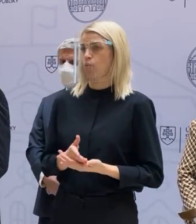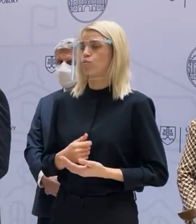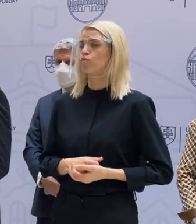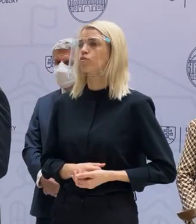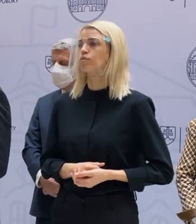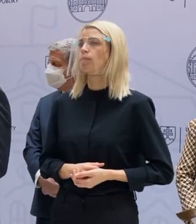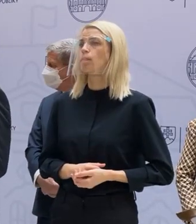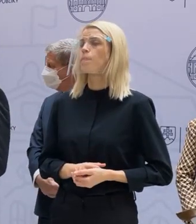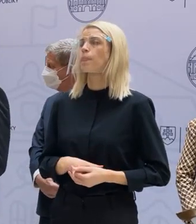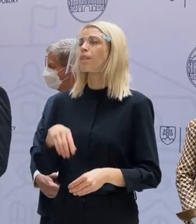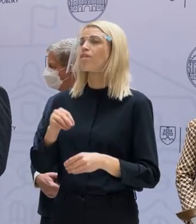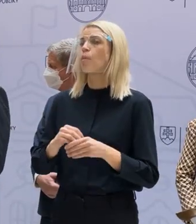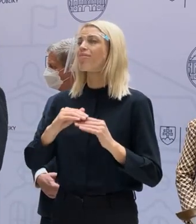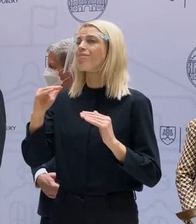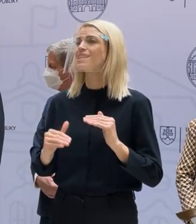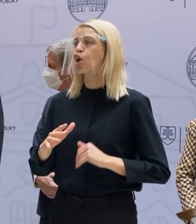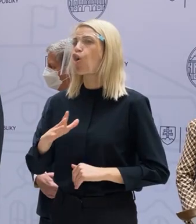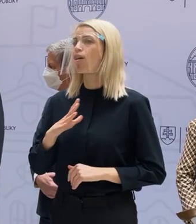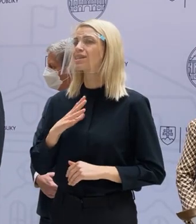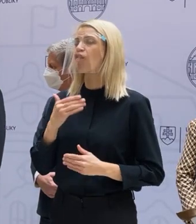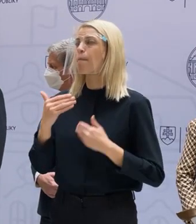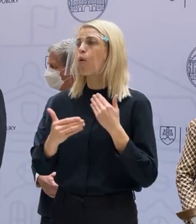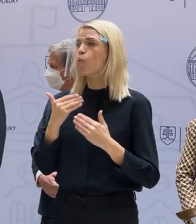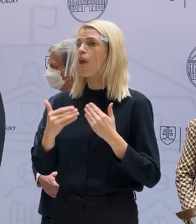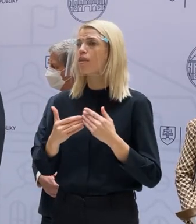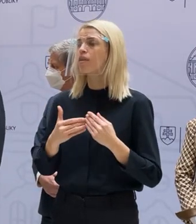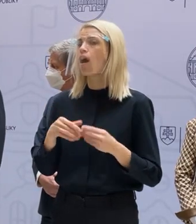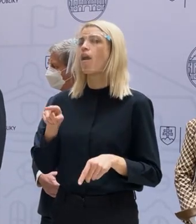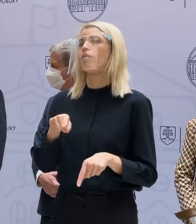s tým, že nízkorizikové podujatia, ktoré